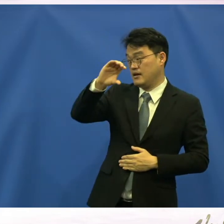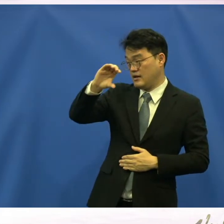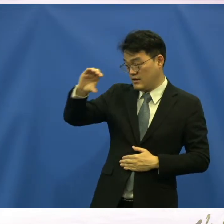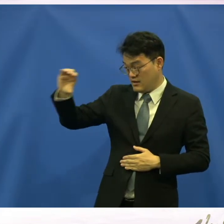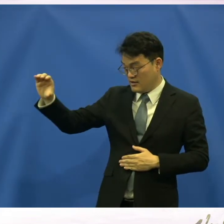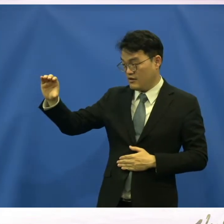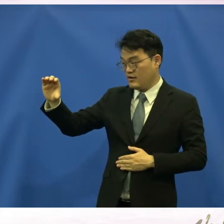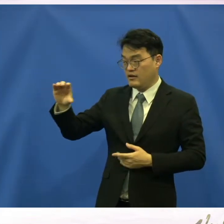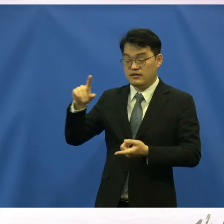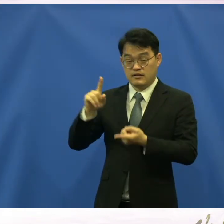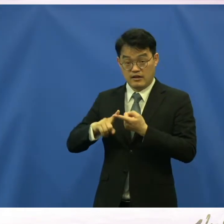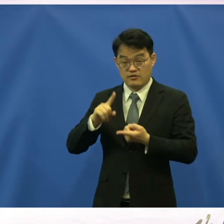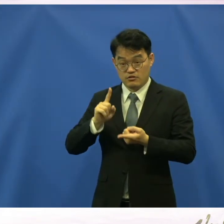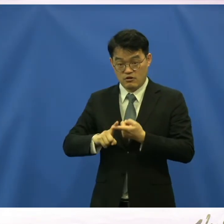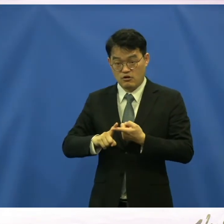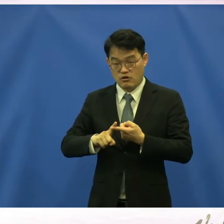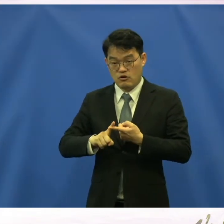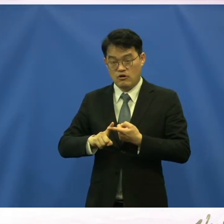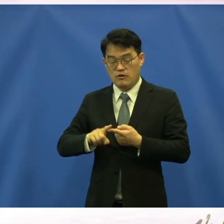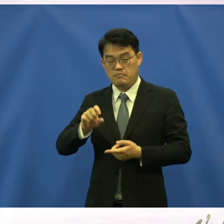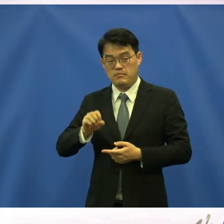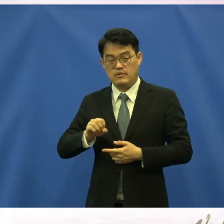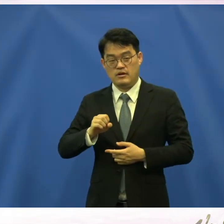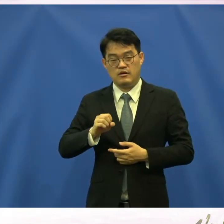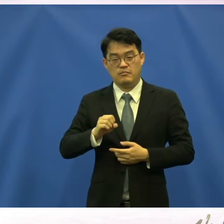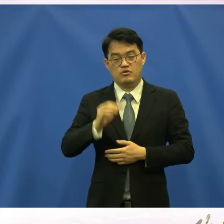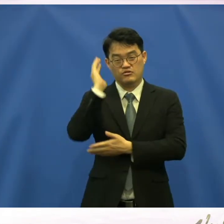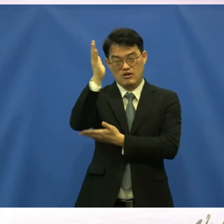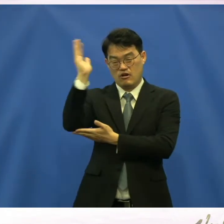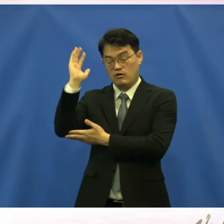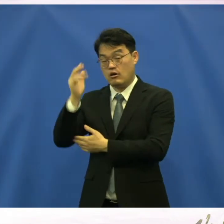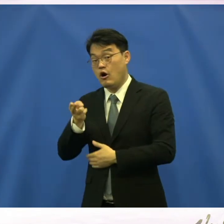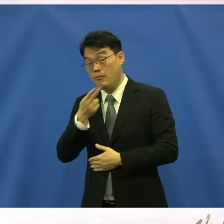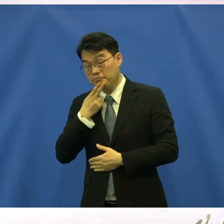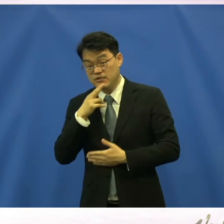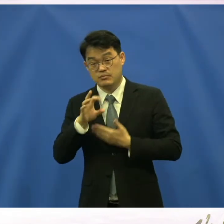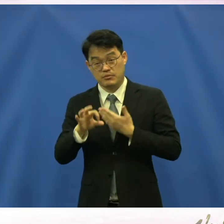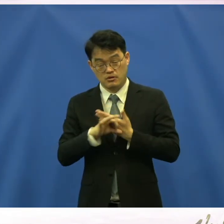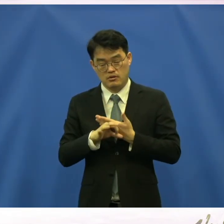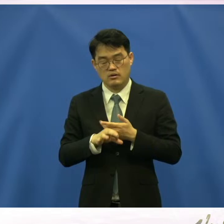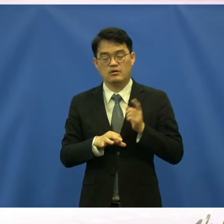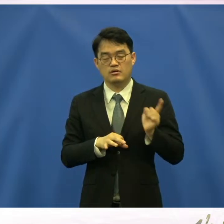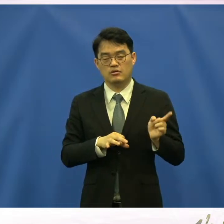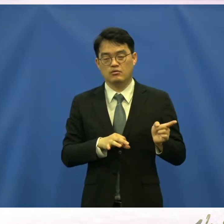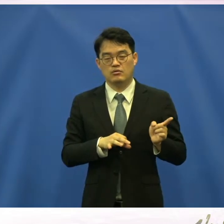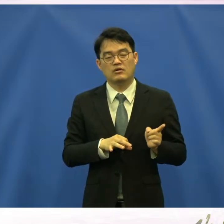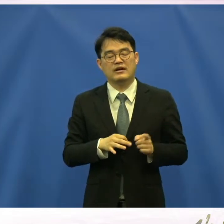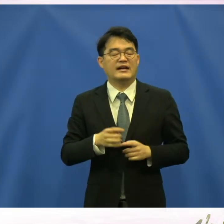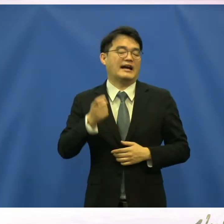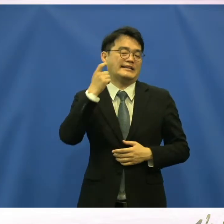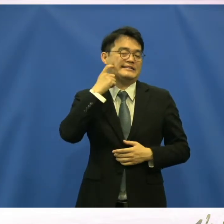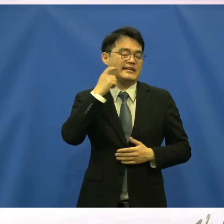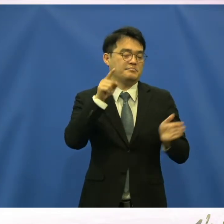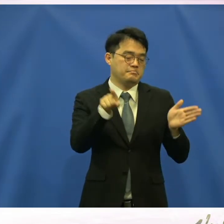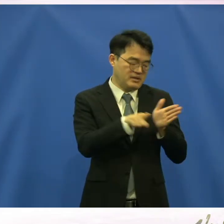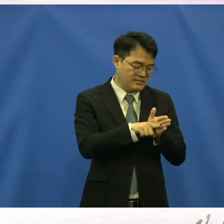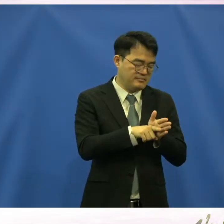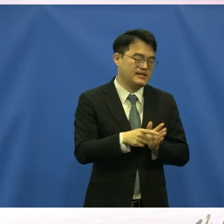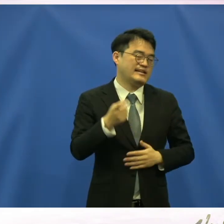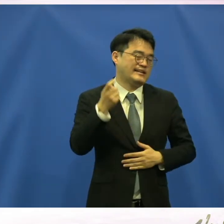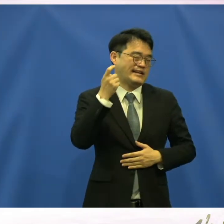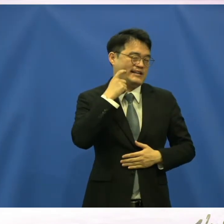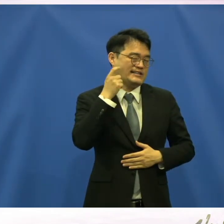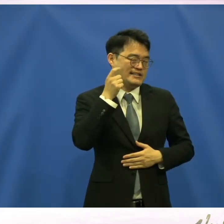십자가를 강조하지 않는 영성도 그건 가짜고 영성 많이 얘기하잖아요. 영성 아무리 영성해도